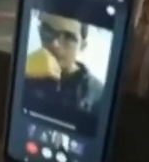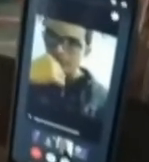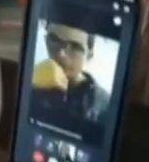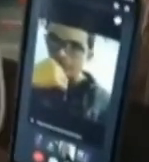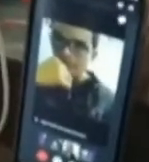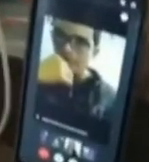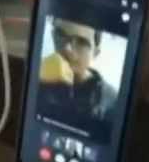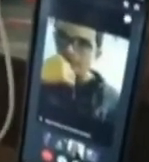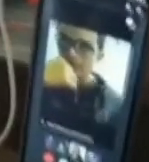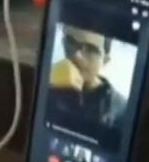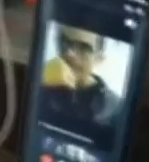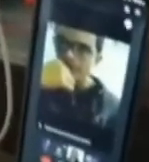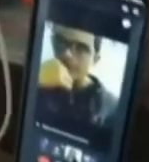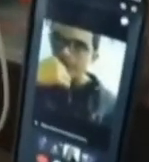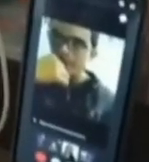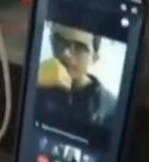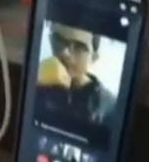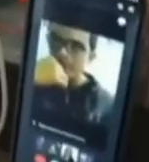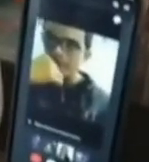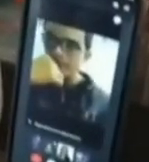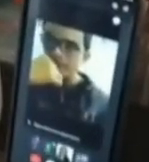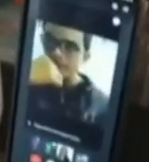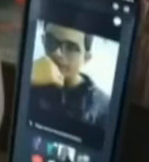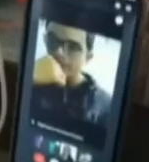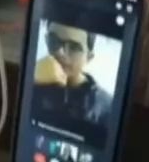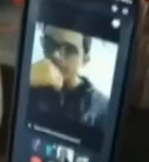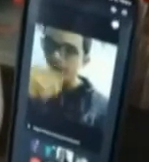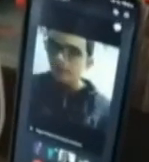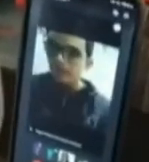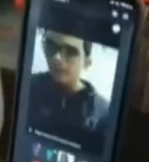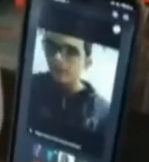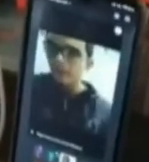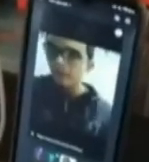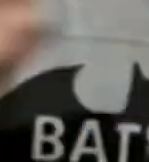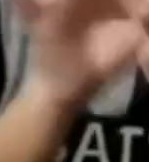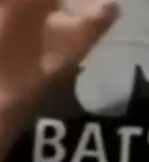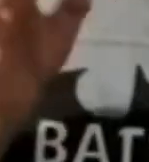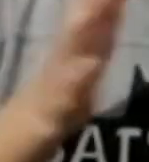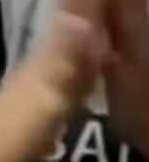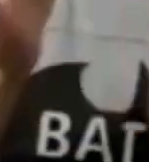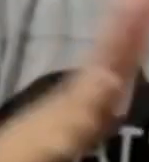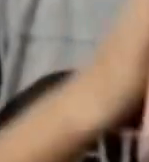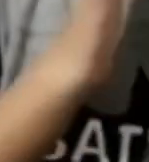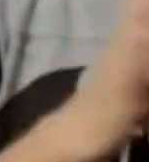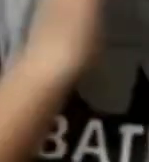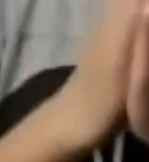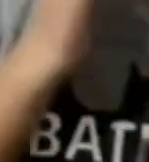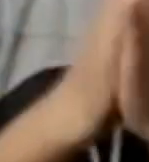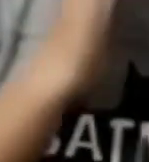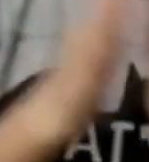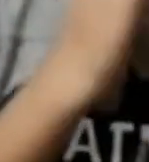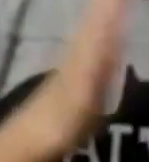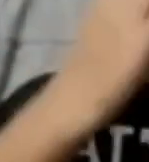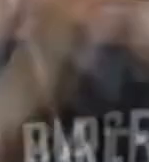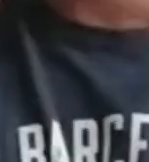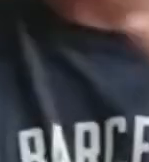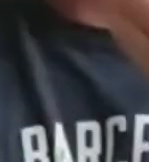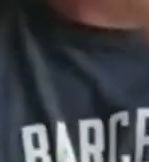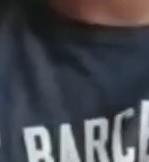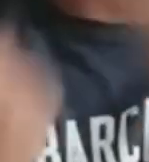¿Más o menos? ¿Y cuántos compañeros tienes ahí sordos? Sordo, 11. La Secretaría de Educación le aseguró a Noticias RCN que esta